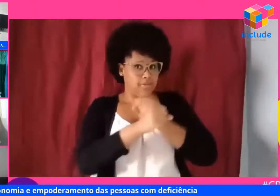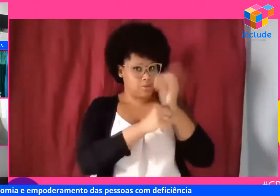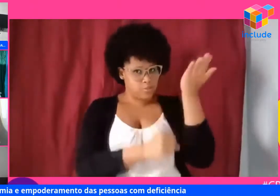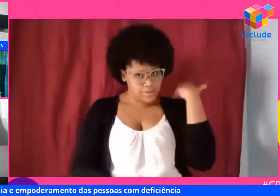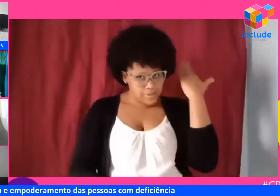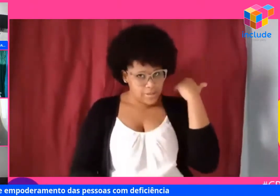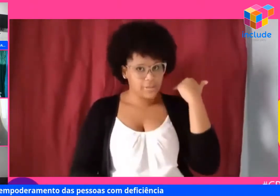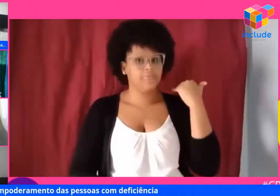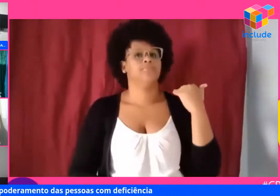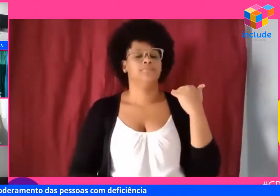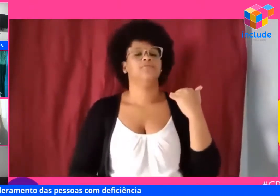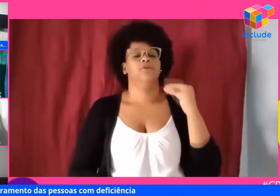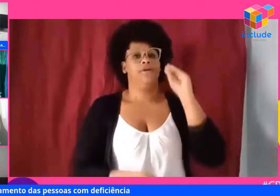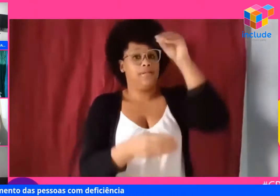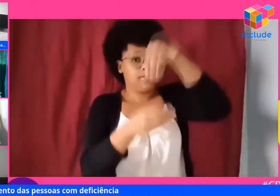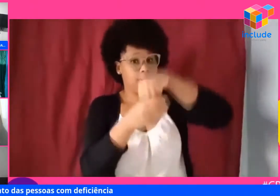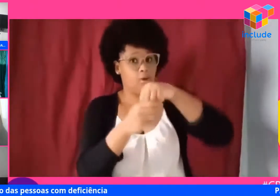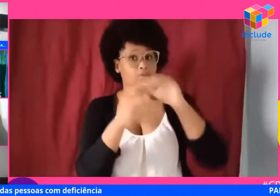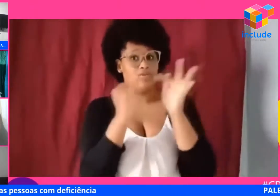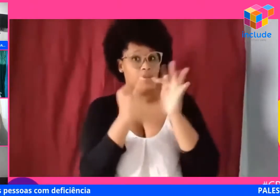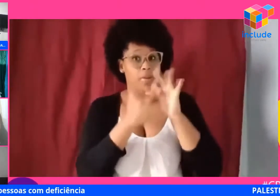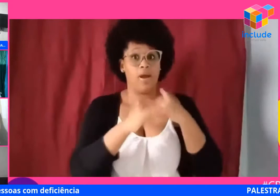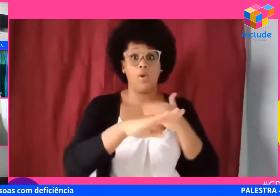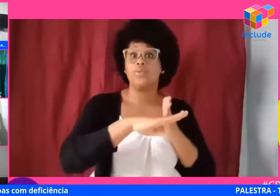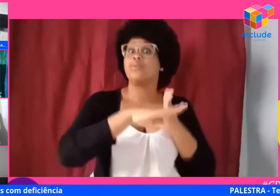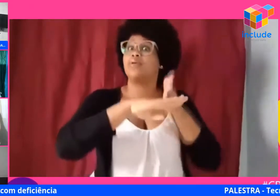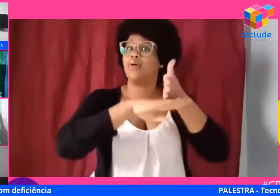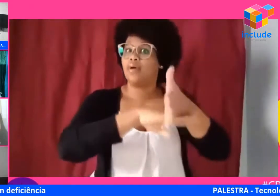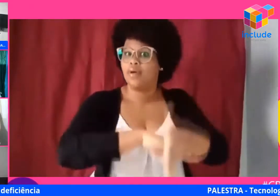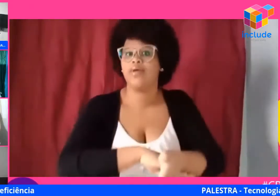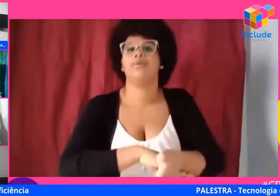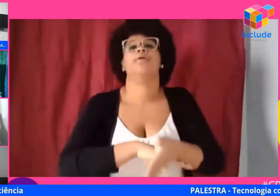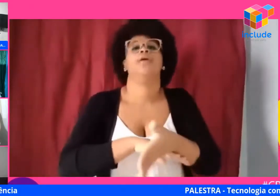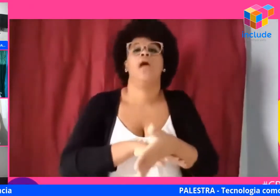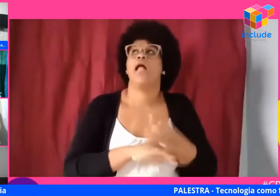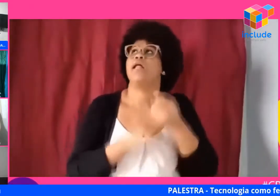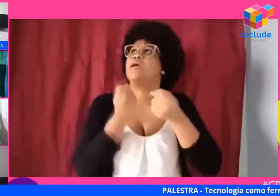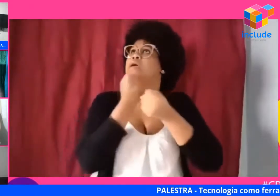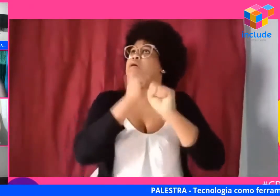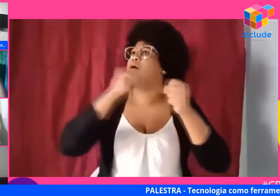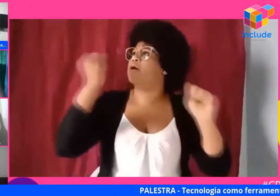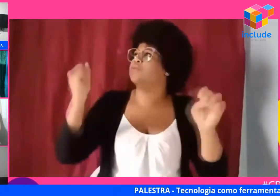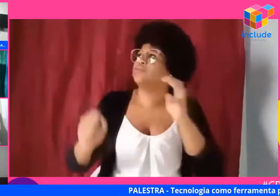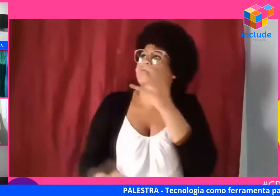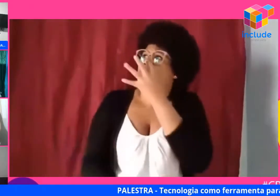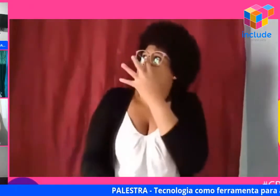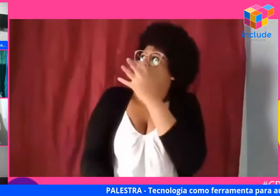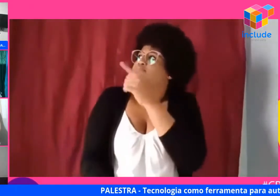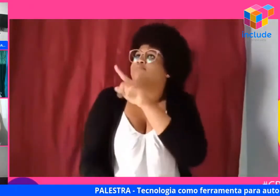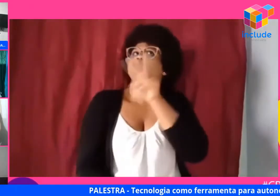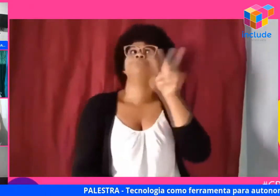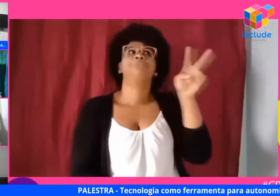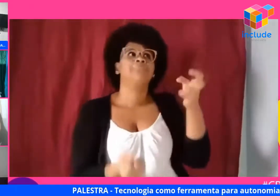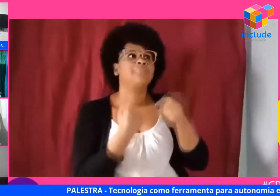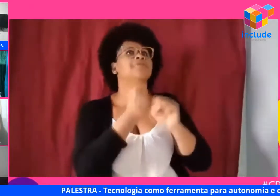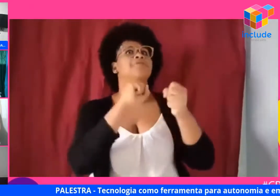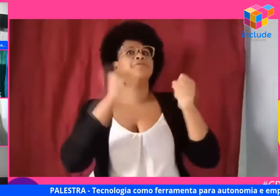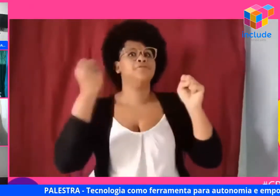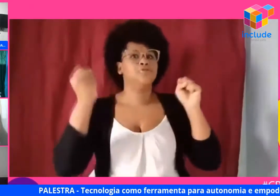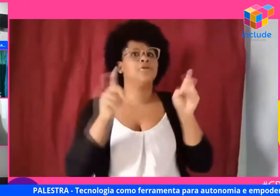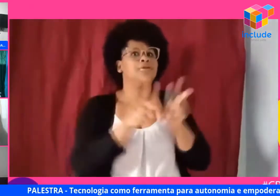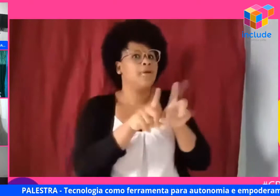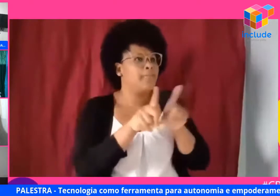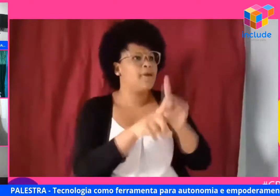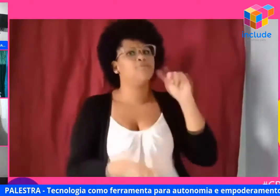Lá atrás, no ano de 2015, eu ingressei no ITBA. Quando entrei naquela escola, eu olhei, nossa, como